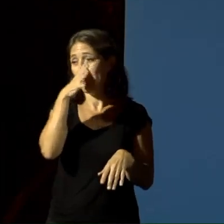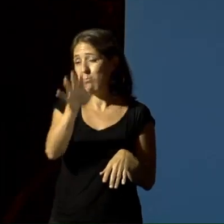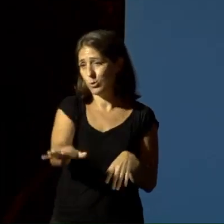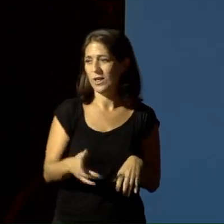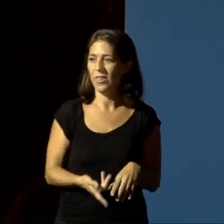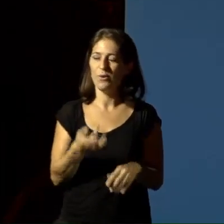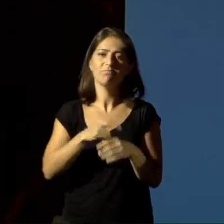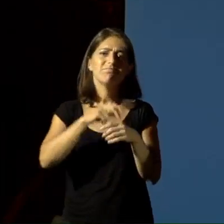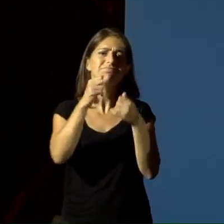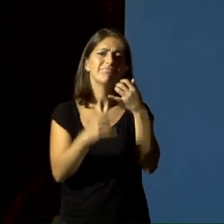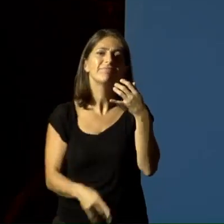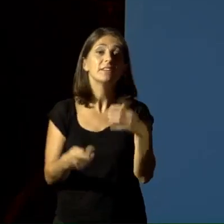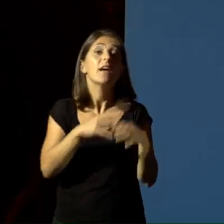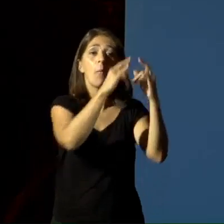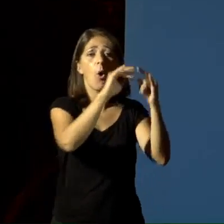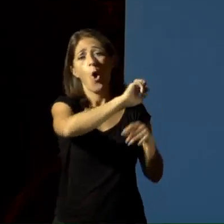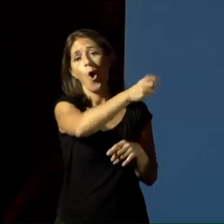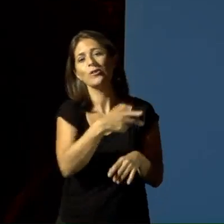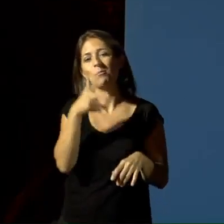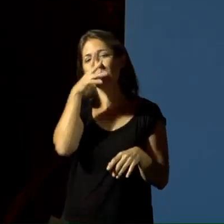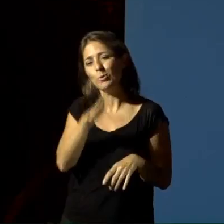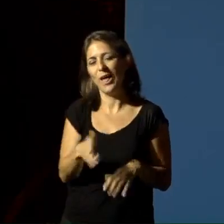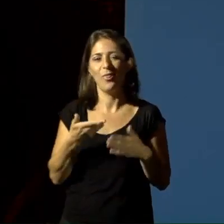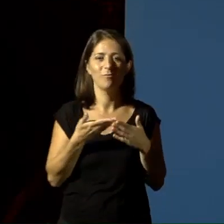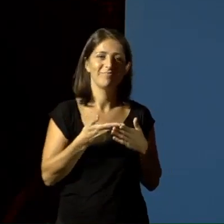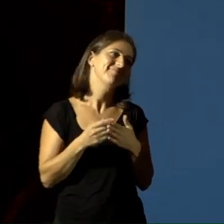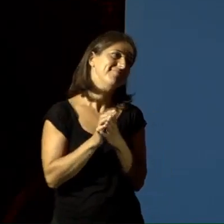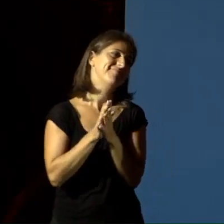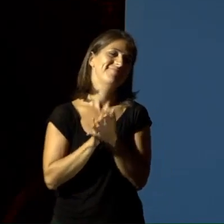Toja. Ponte Mayor, Alejandro Garrido.